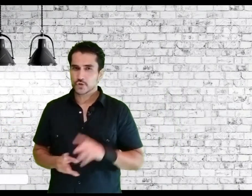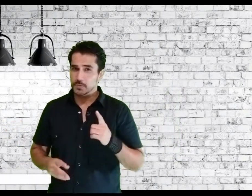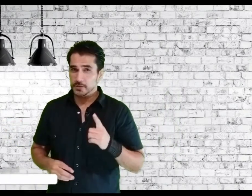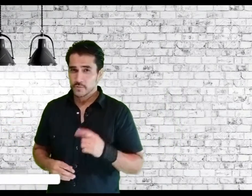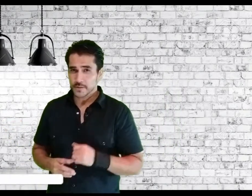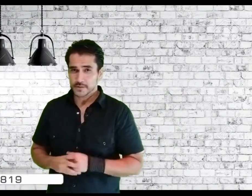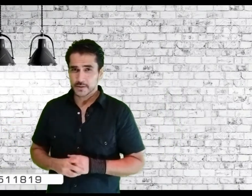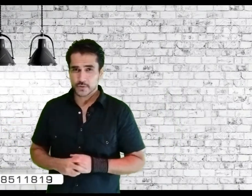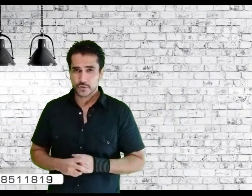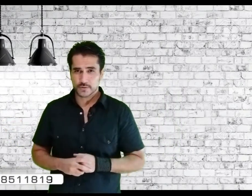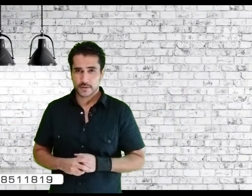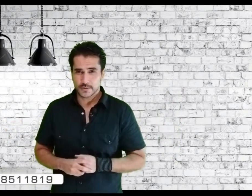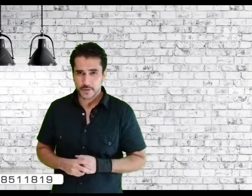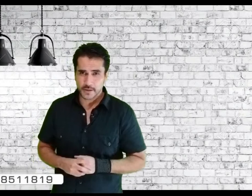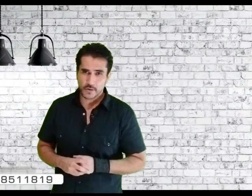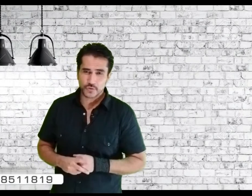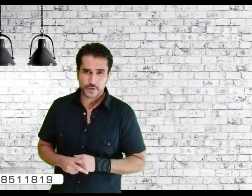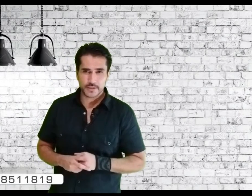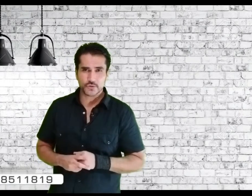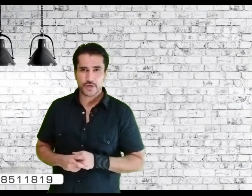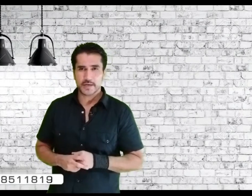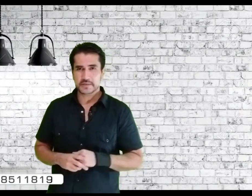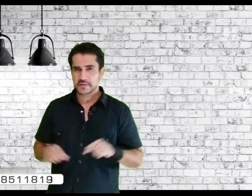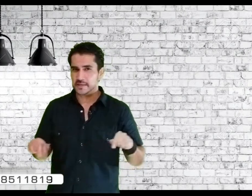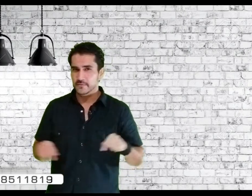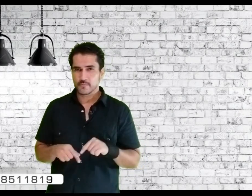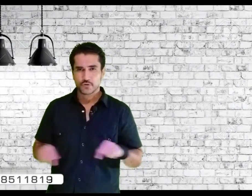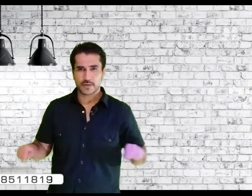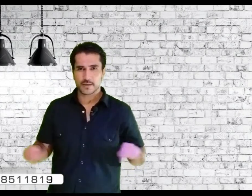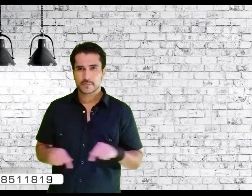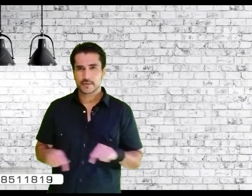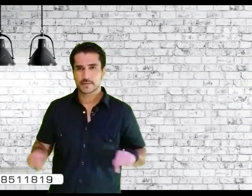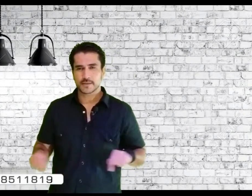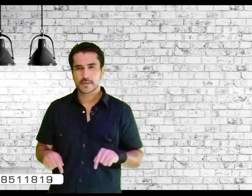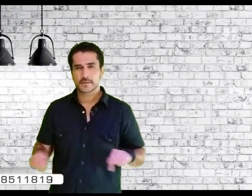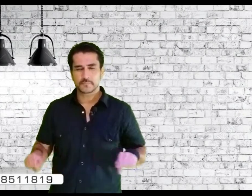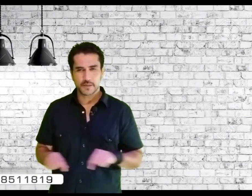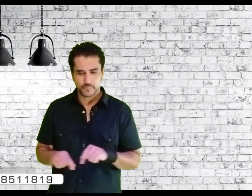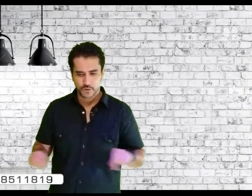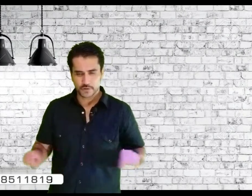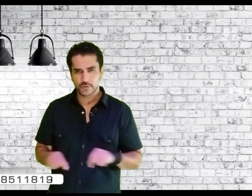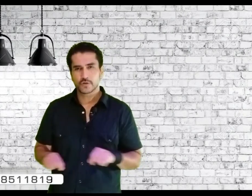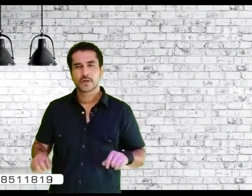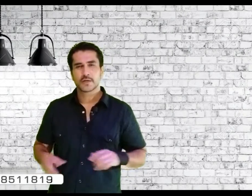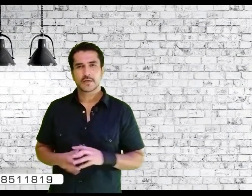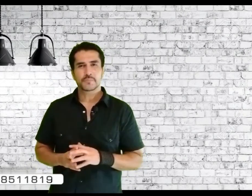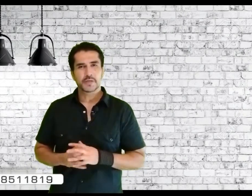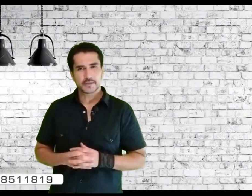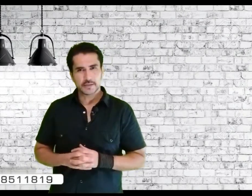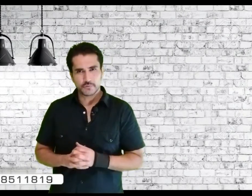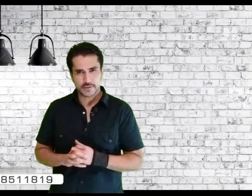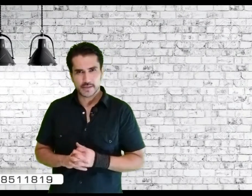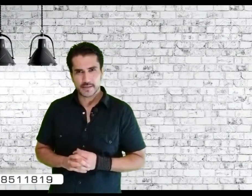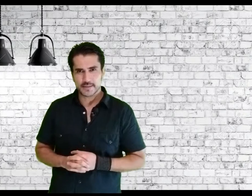olviden compartir el video en sus redes sociales, aquí vamos a estar poniendo las viñetas de nuestras